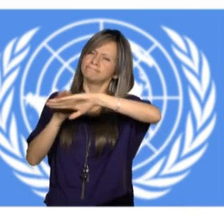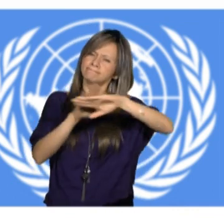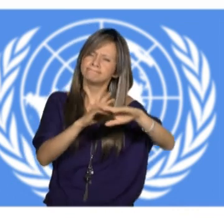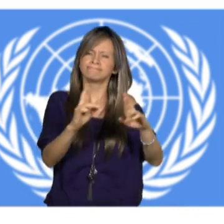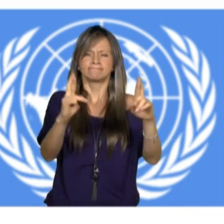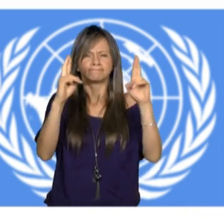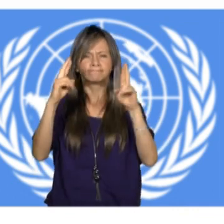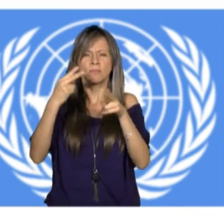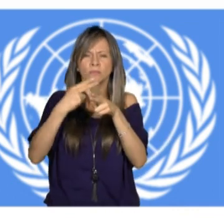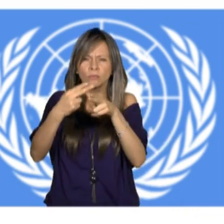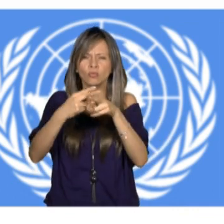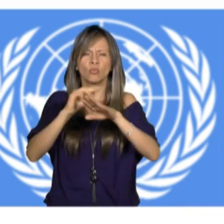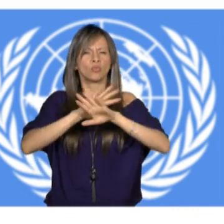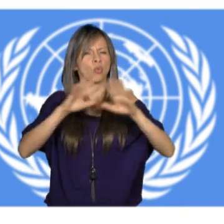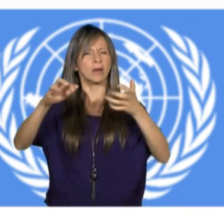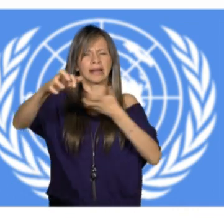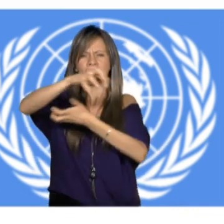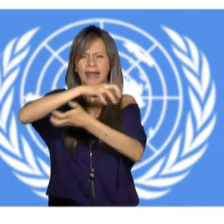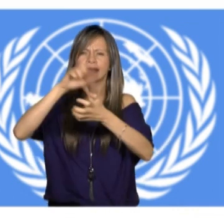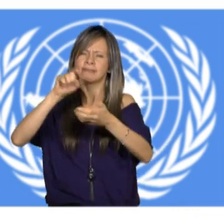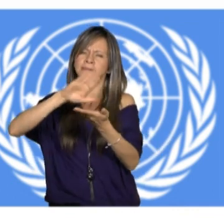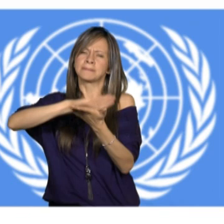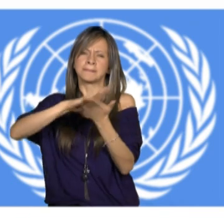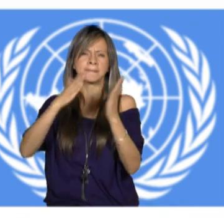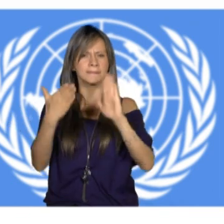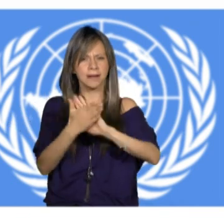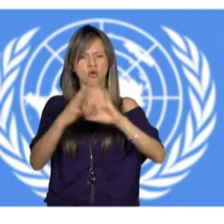en materia de derechos humanos.